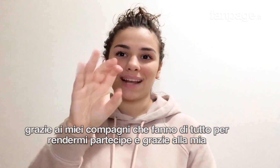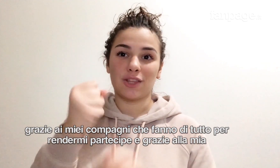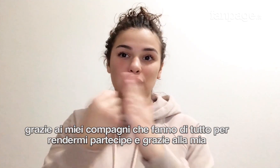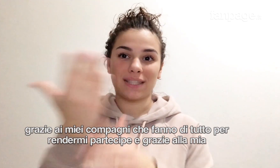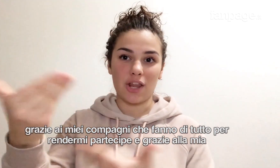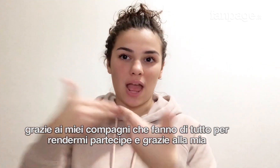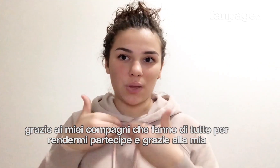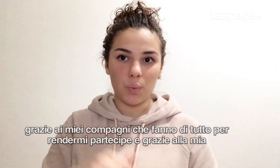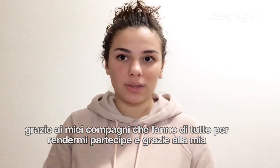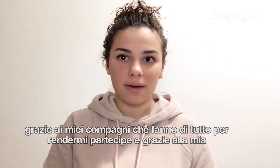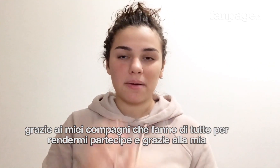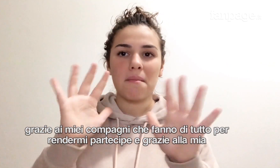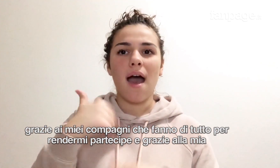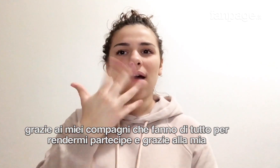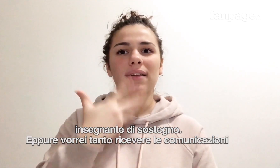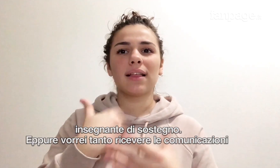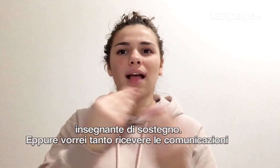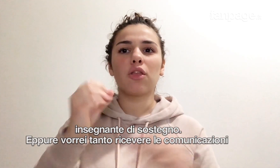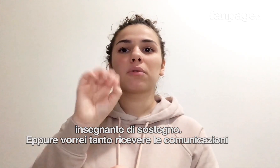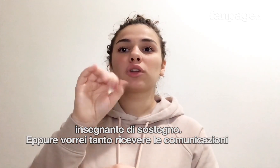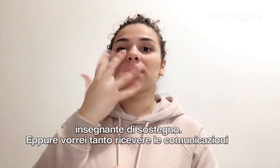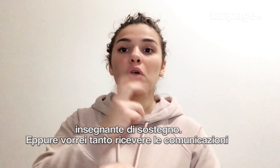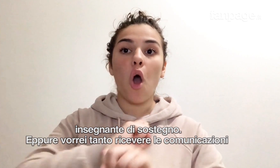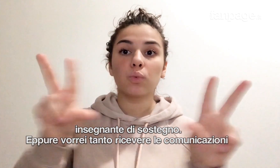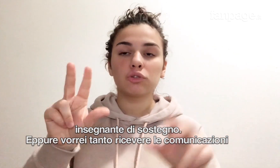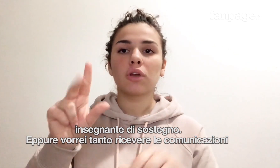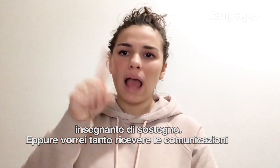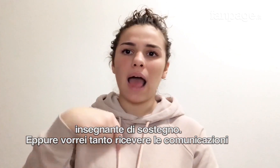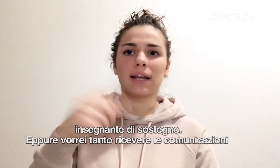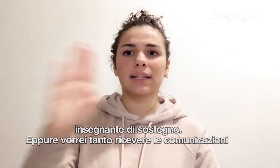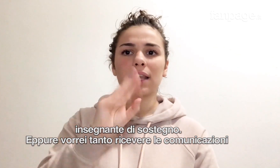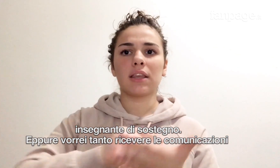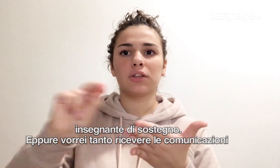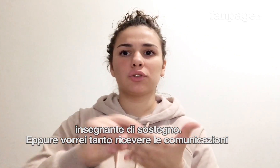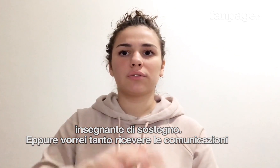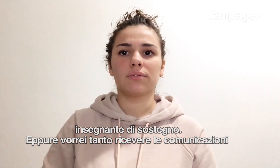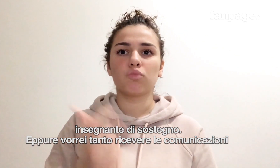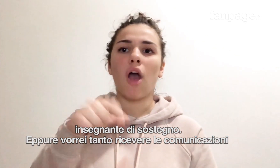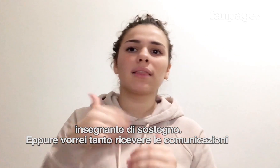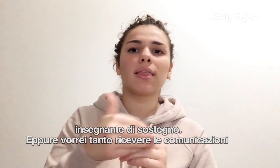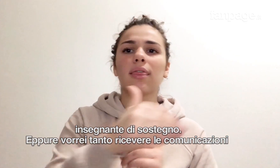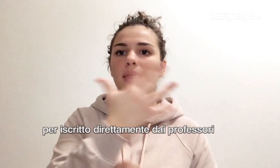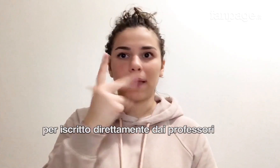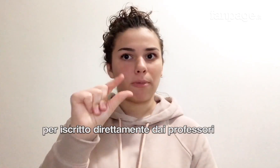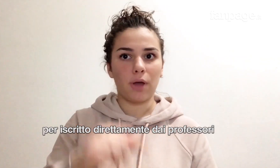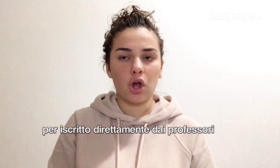rendermi partecipe e grazie ai miei insegnanti di sostegno. Eppure vorrei tanto ricevere le comunicazioni per iscritto